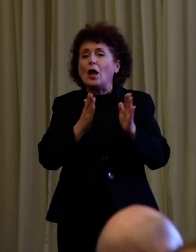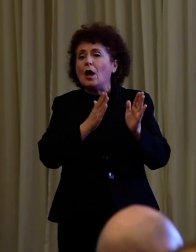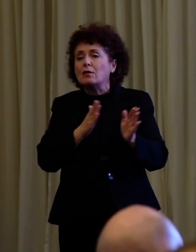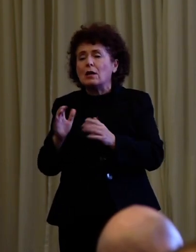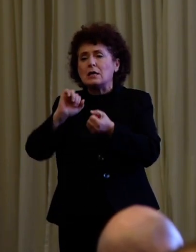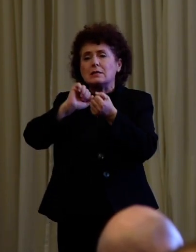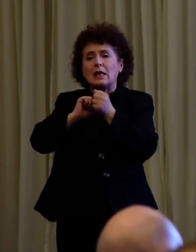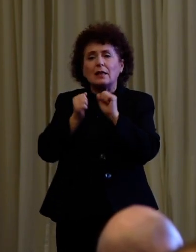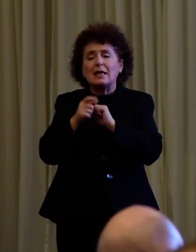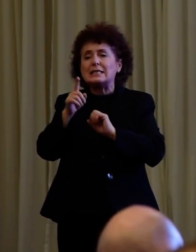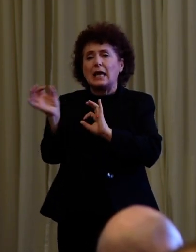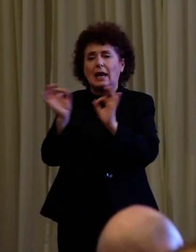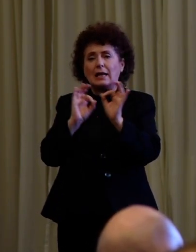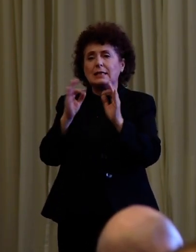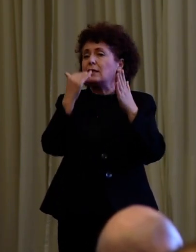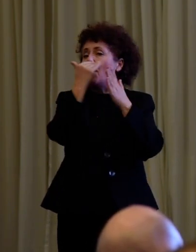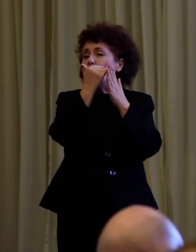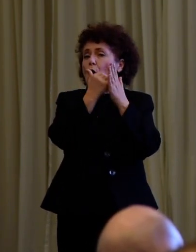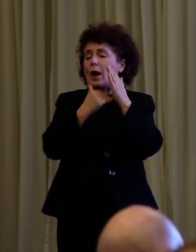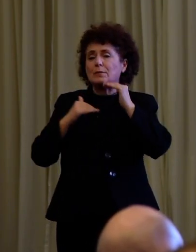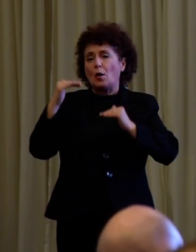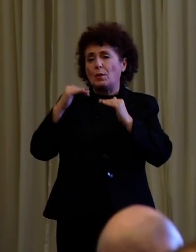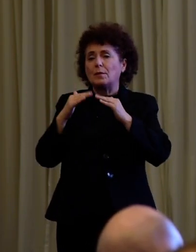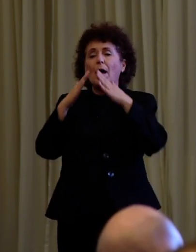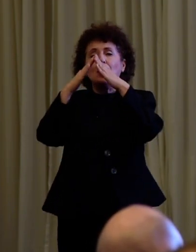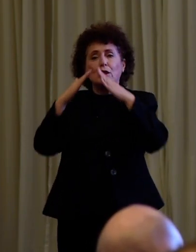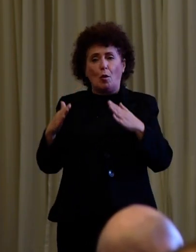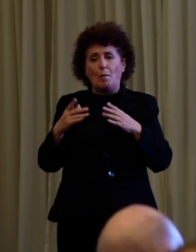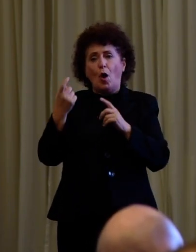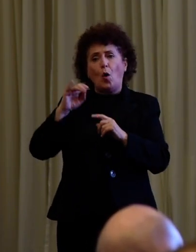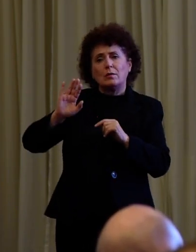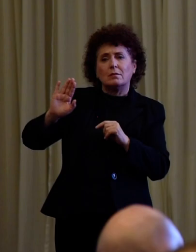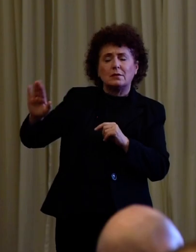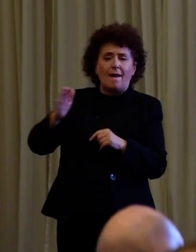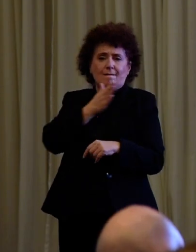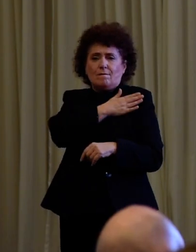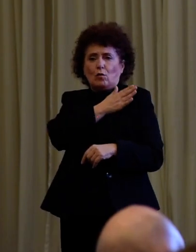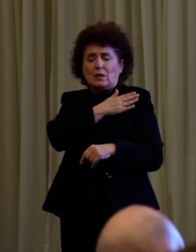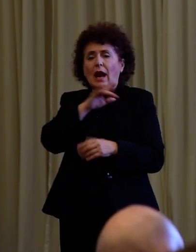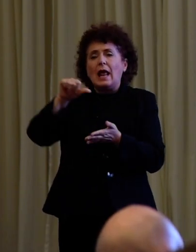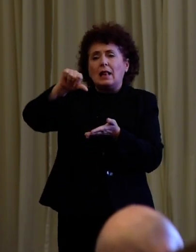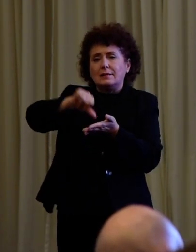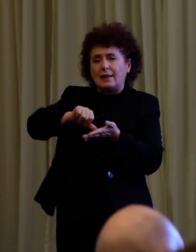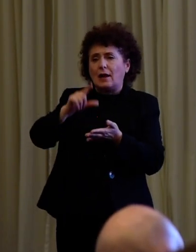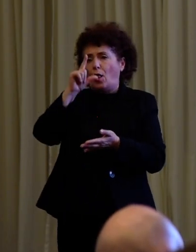Континуирано залагање за реализација на програмските одредби на ДОМ од страна на функционерите и на локално и на